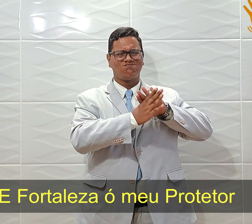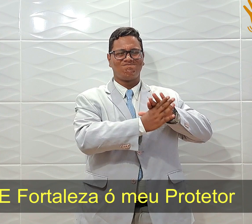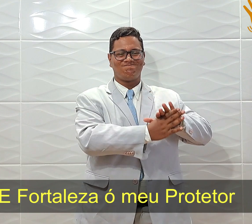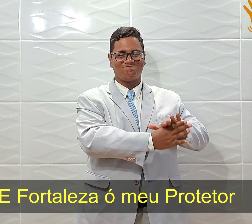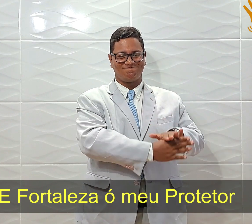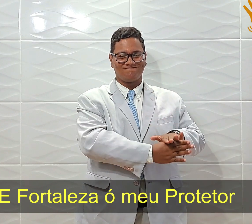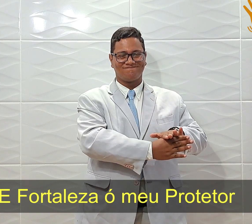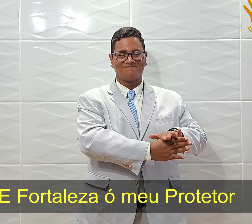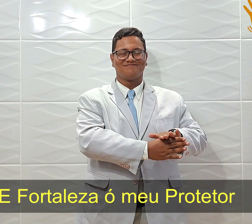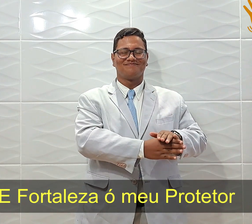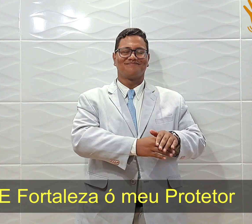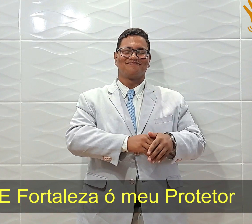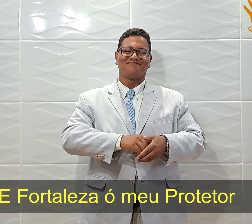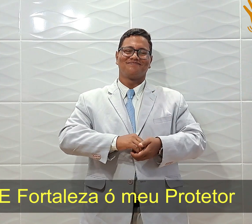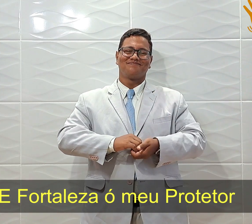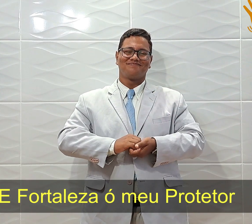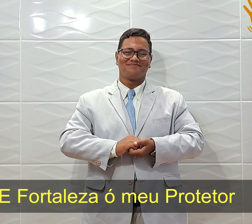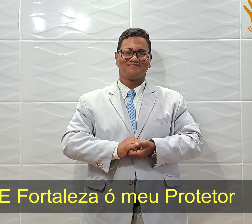ó meu protetor